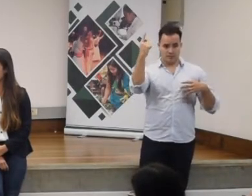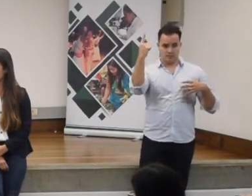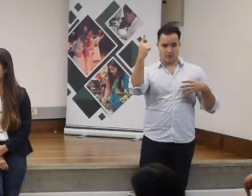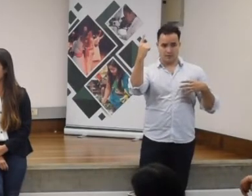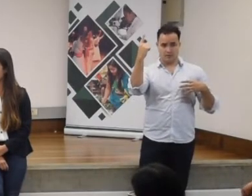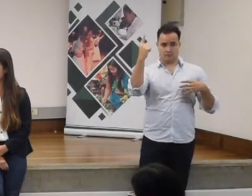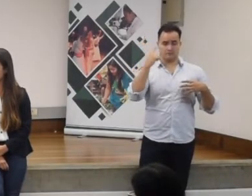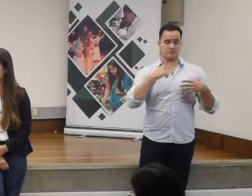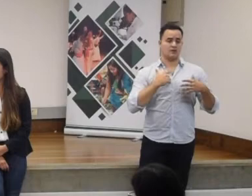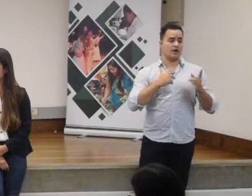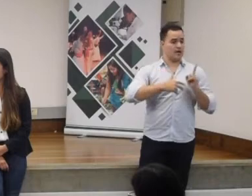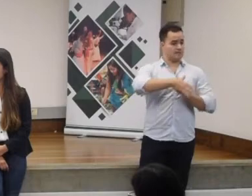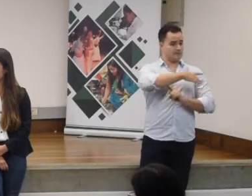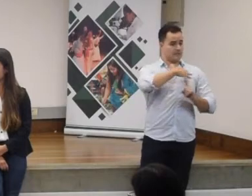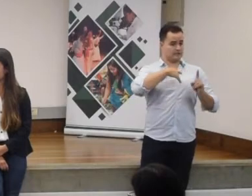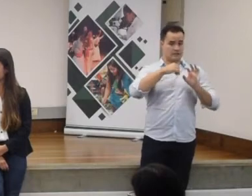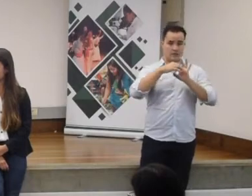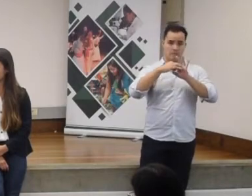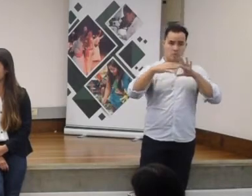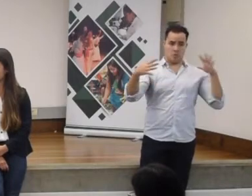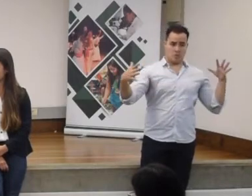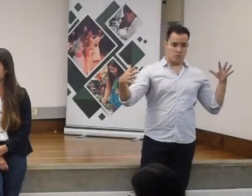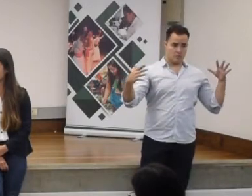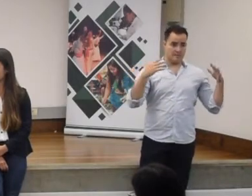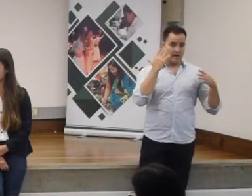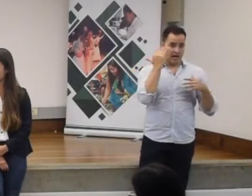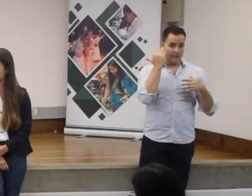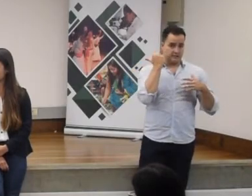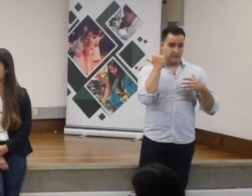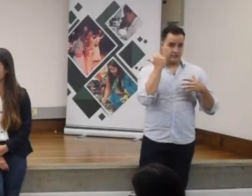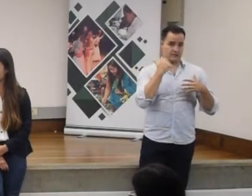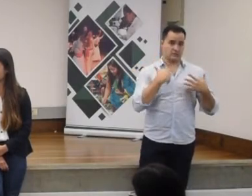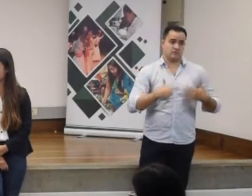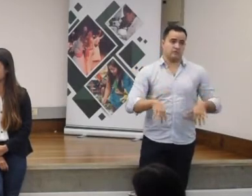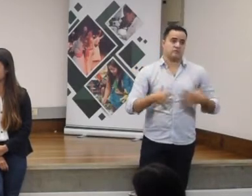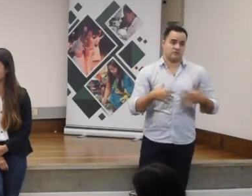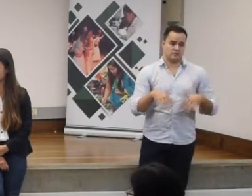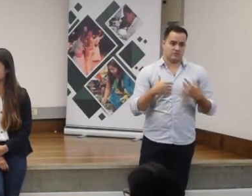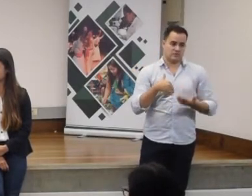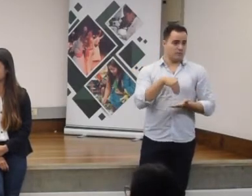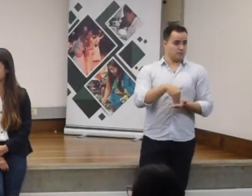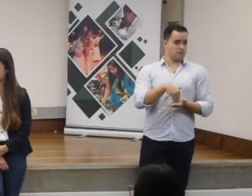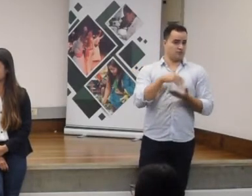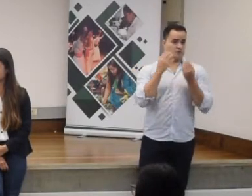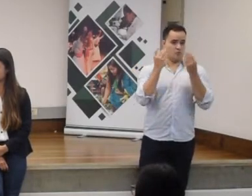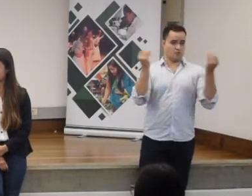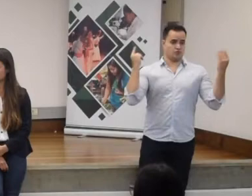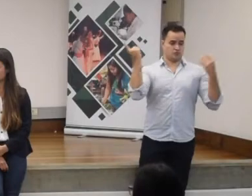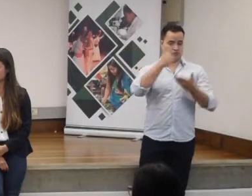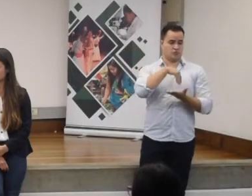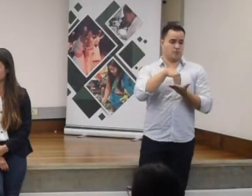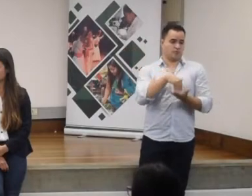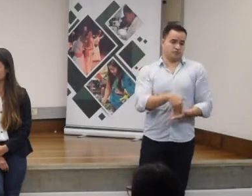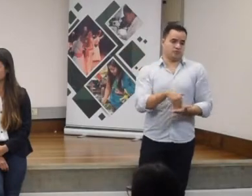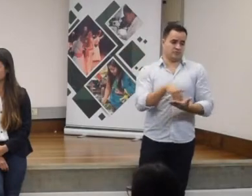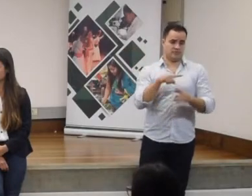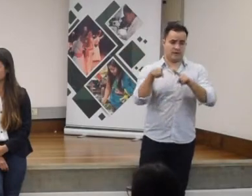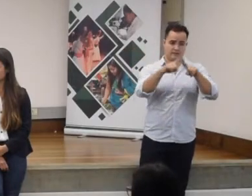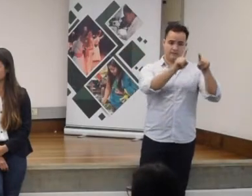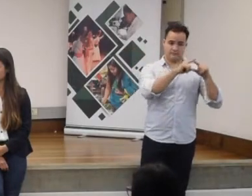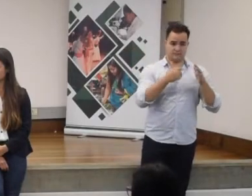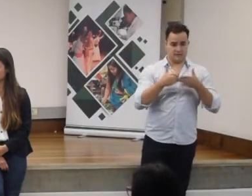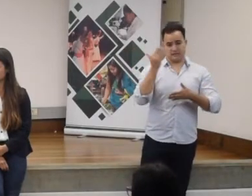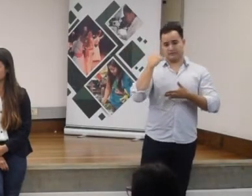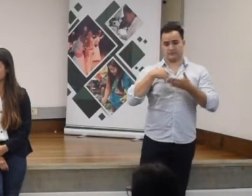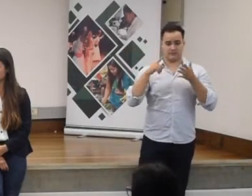¿sí? Que nos separan, y ante eso el día de ayer fue un día de postura, ¿sí? Después del semestre que